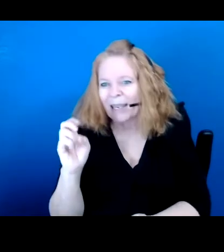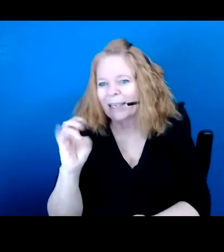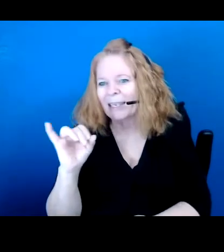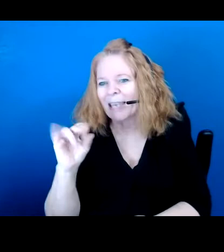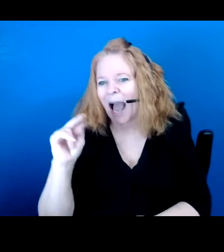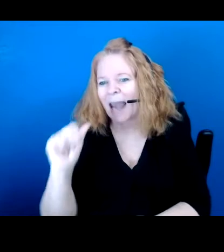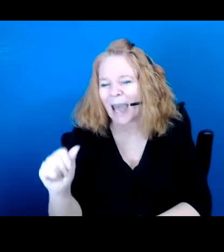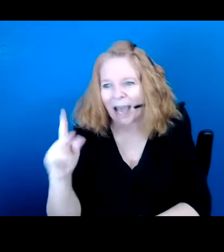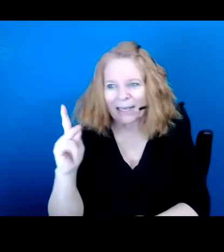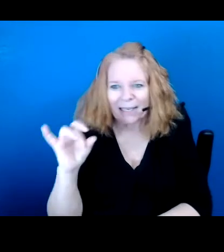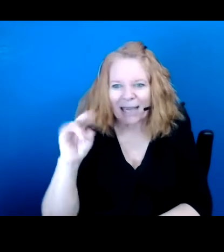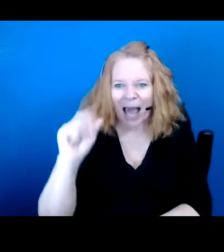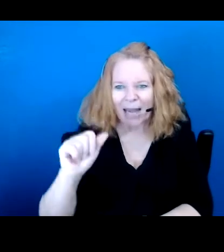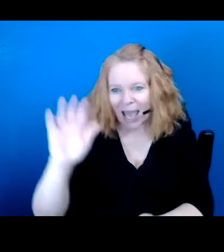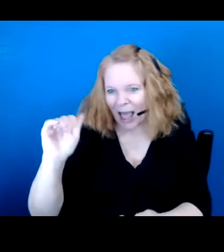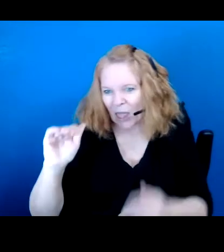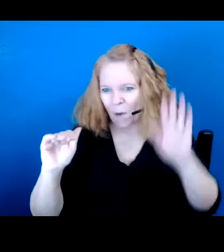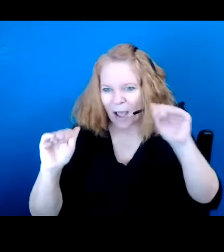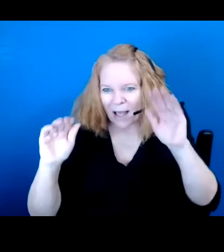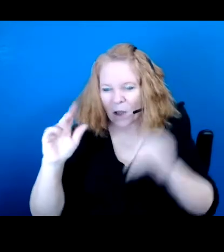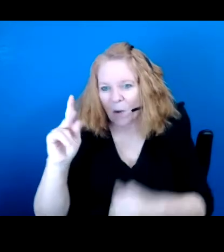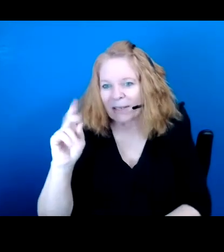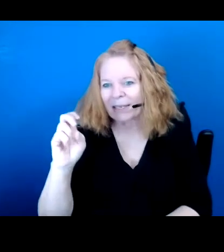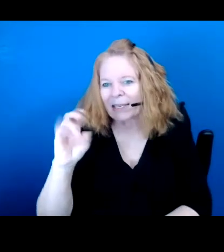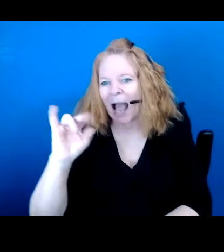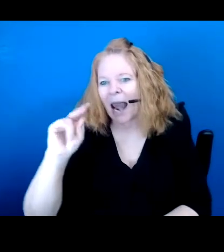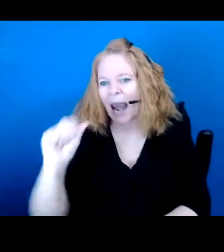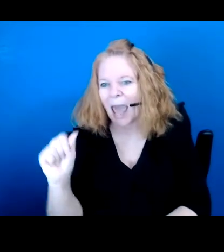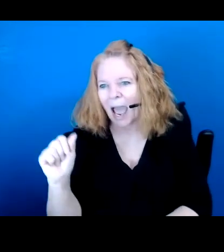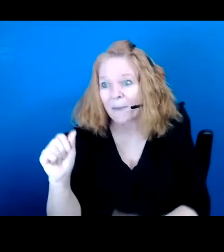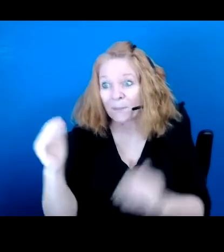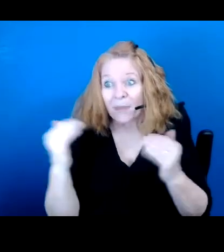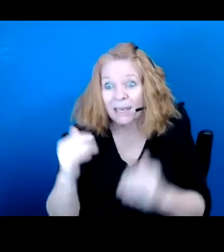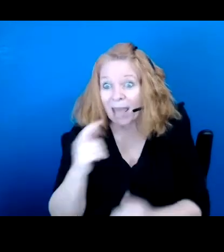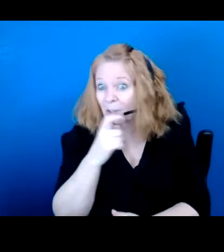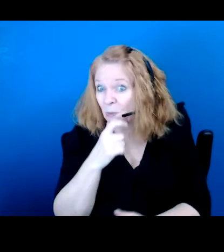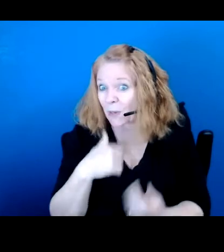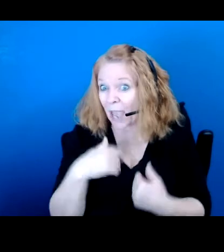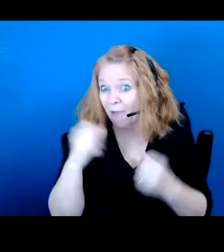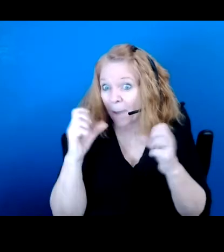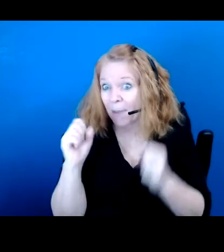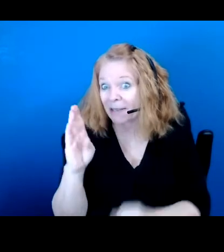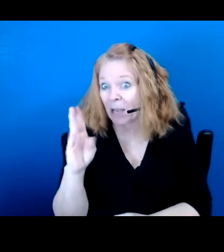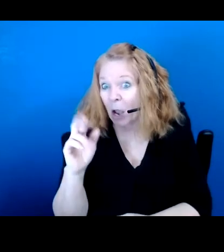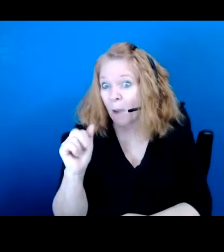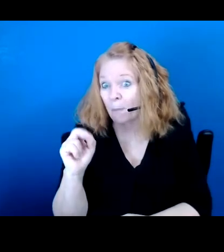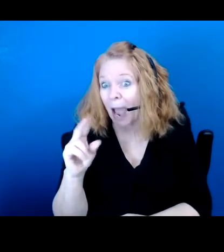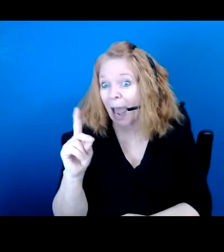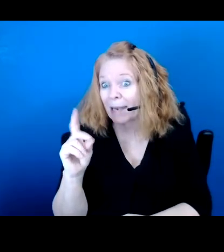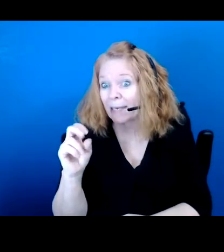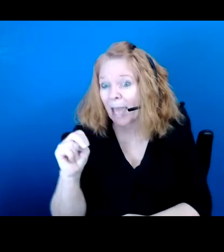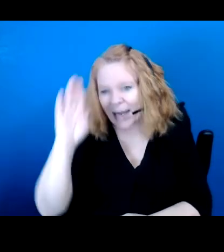tenerte con nosotros ya no quedan aquí anac jana hola hola hola kiana y